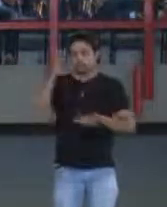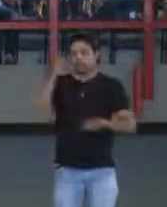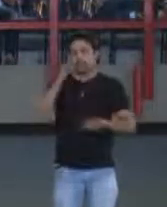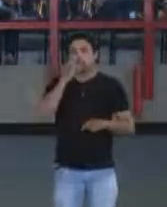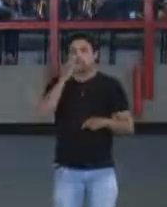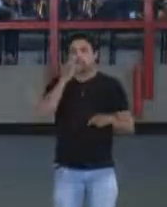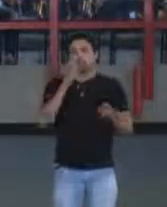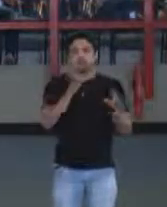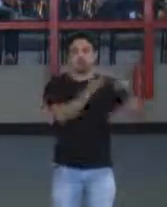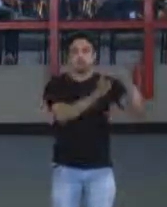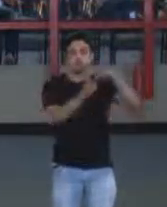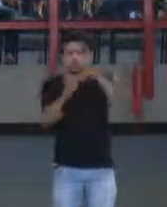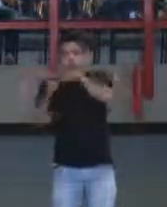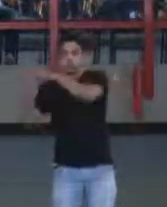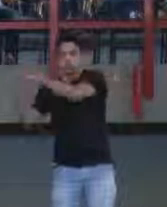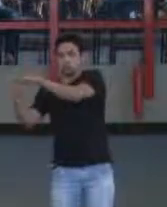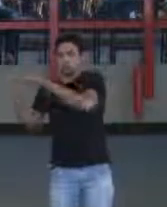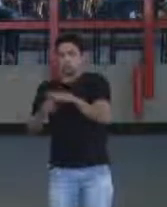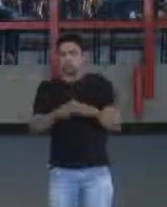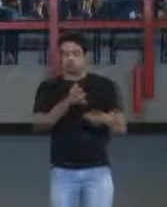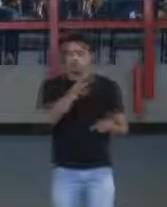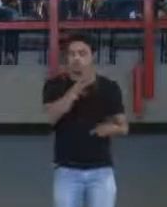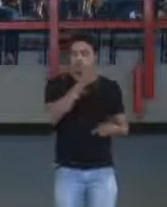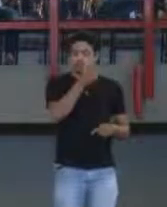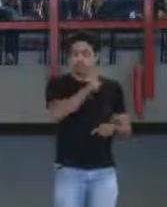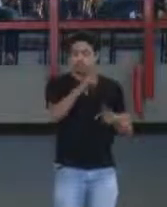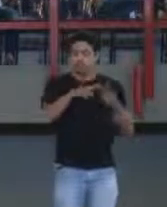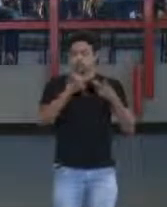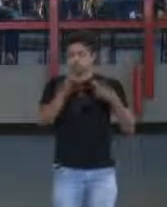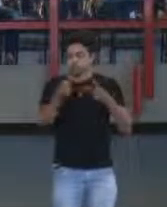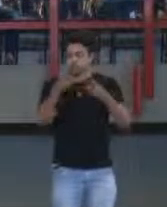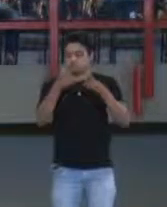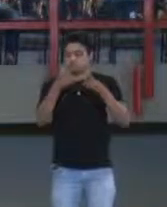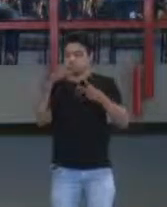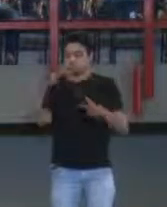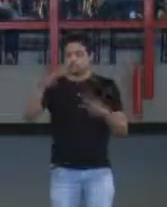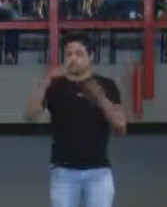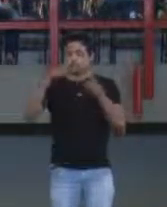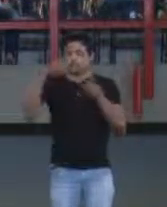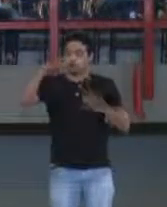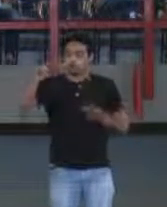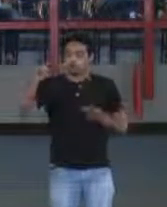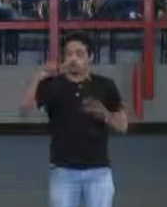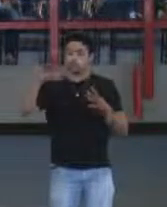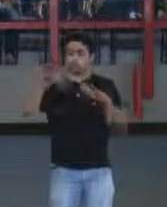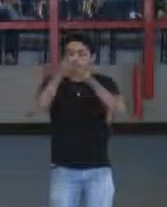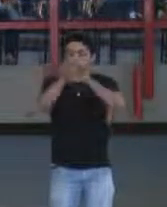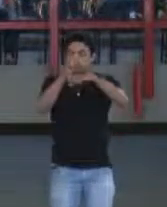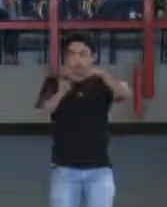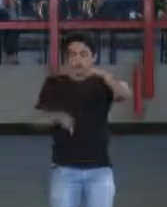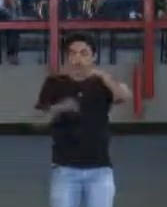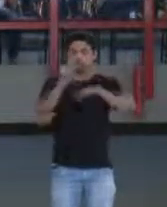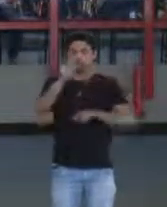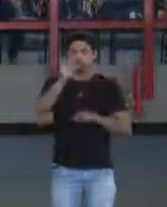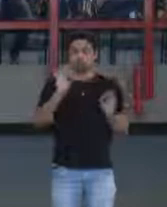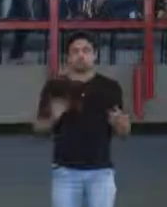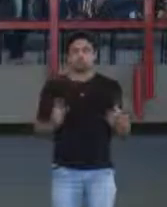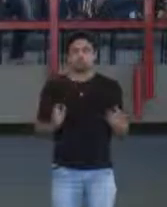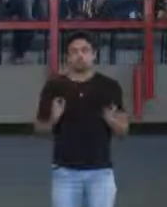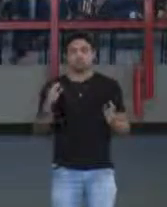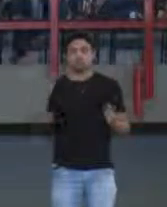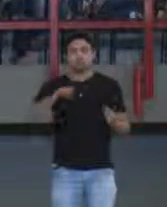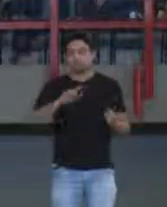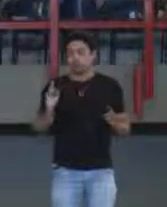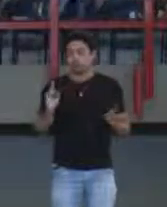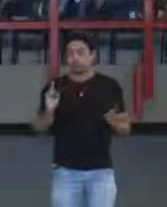é somar 10 mais 20 mais 30 mais 40 mais 50 mais 70 mais 80 e dividir por 8? Sim